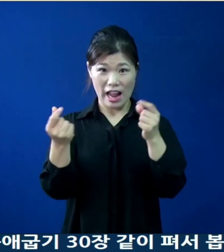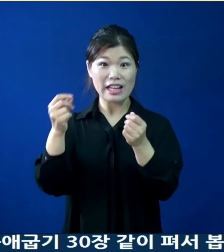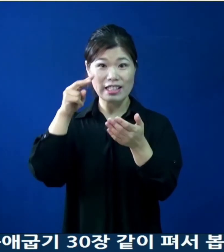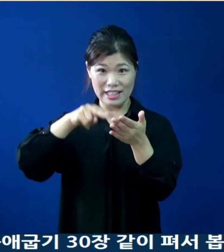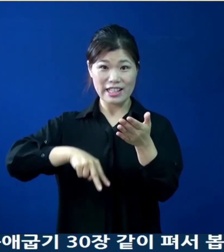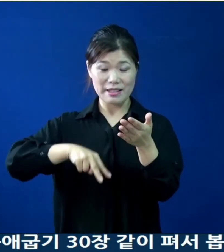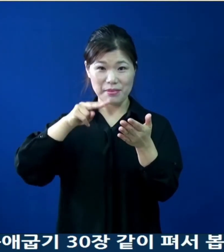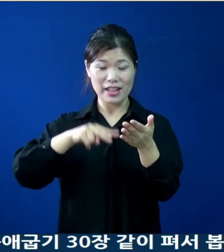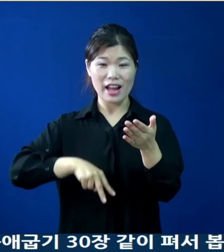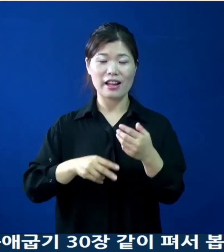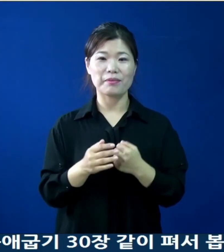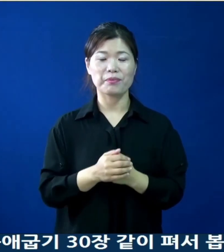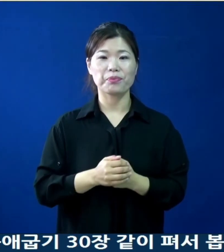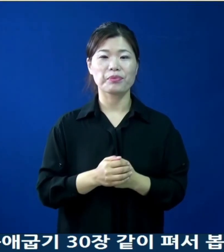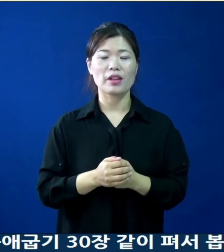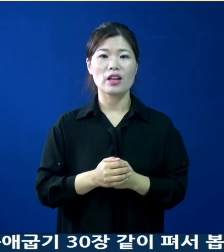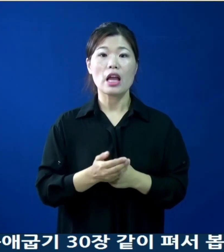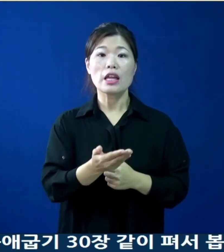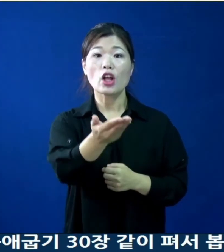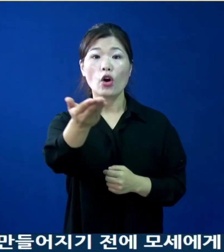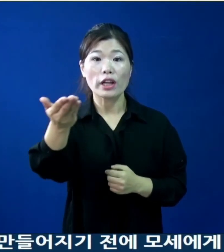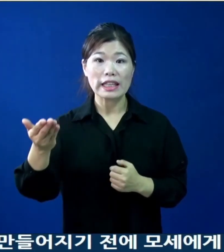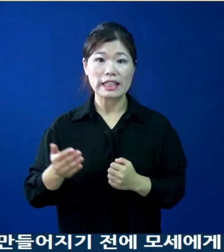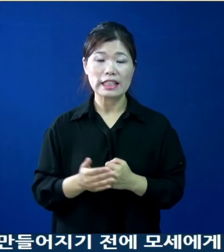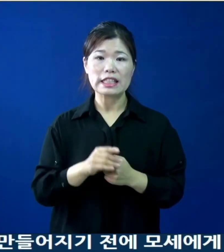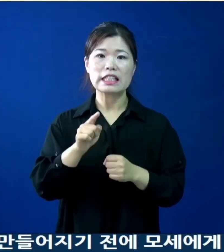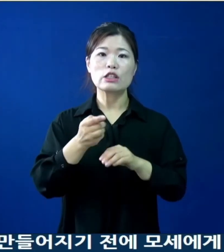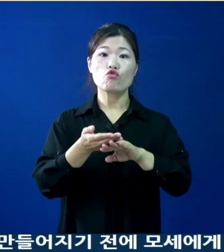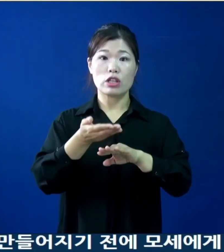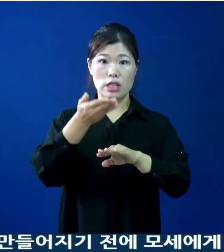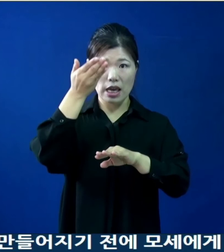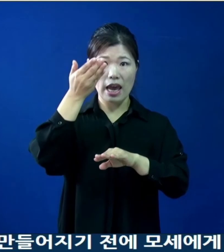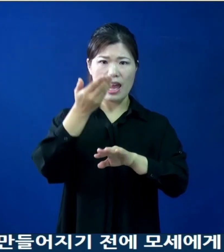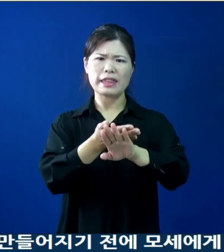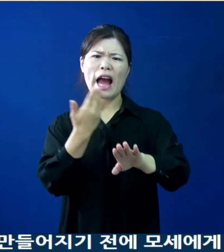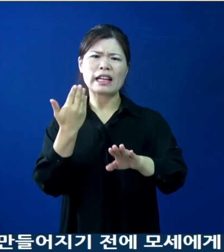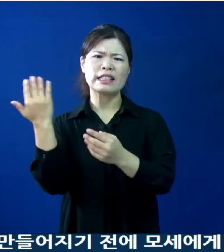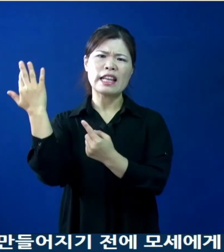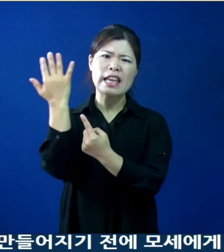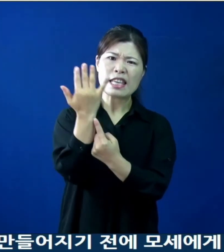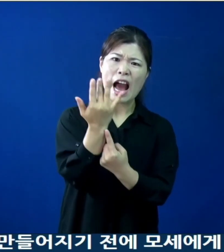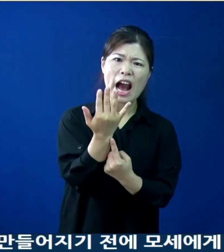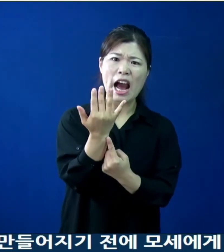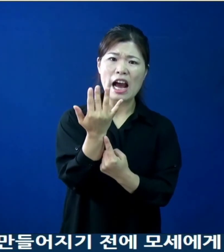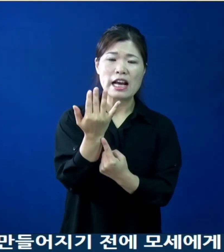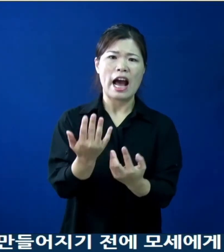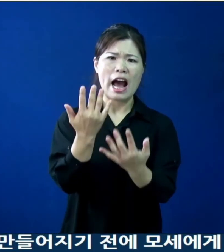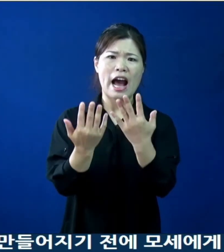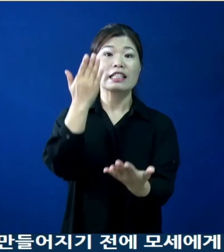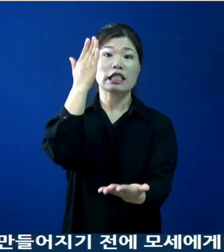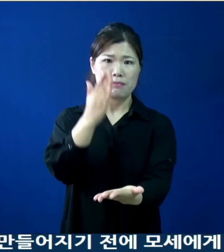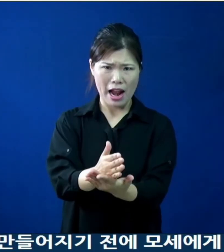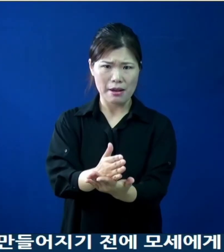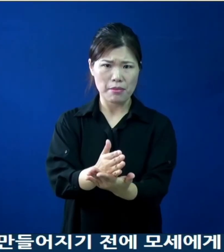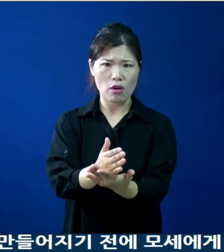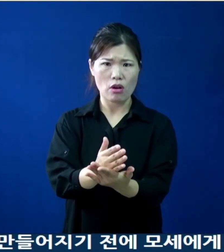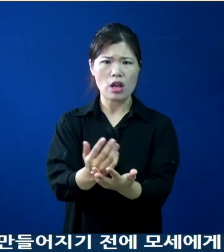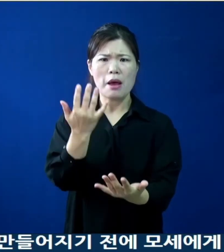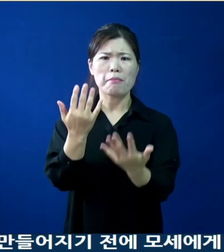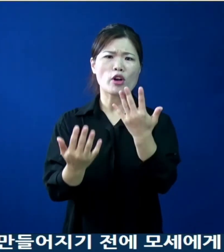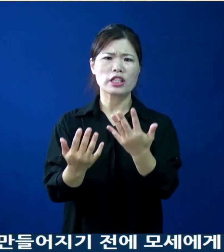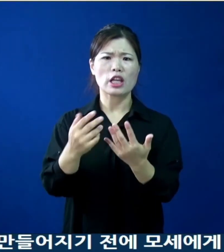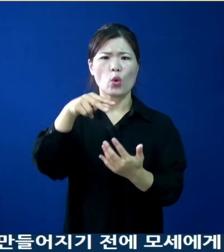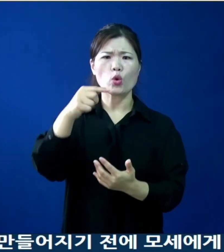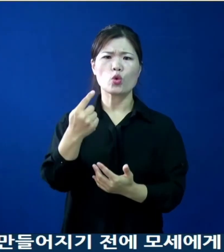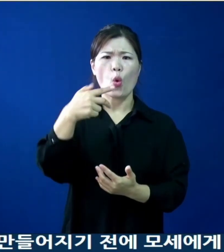좋겠습니다. 9절 읽겠습니다. 너희는 그 위에 다른 향을 사르지 말며 번제나 소제를